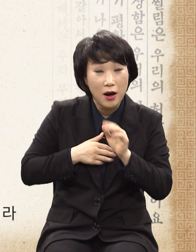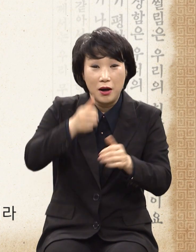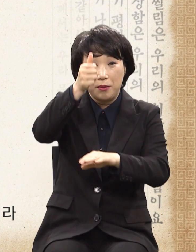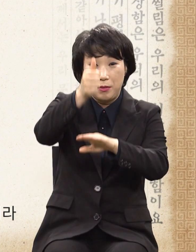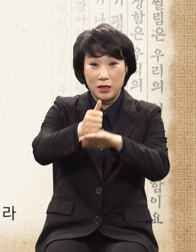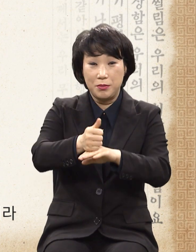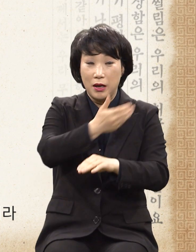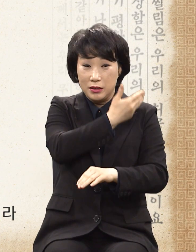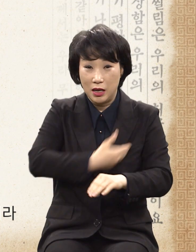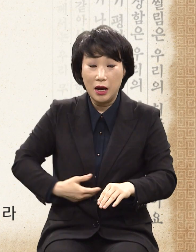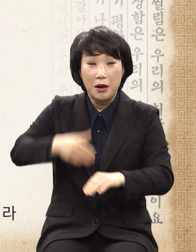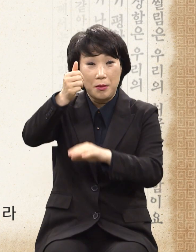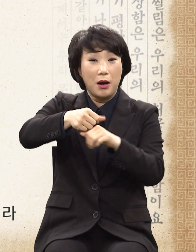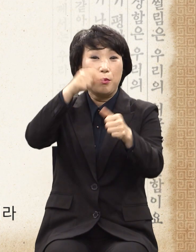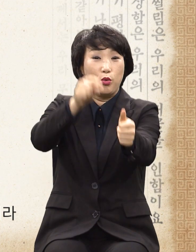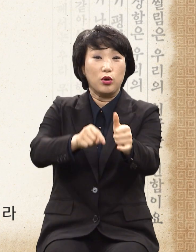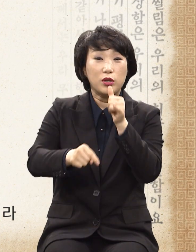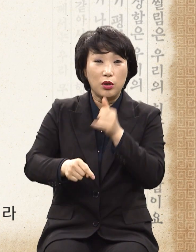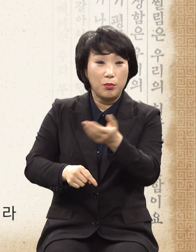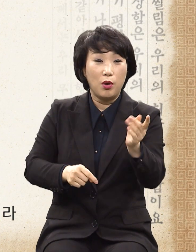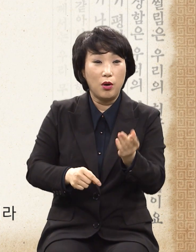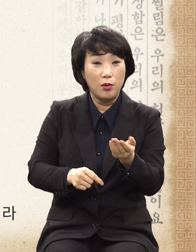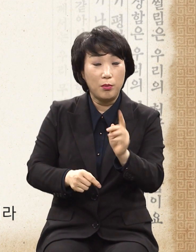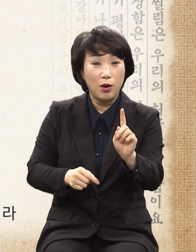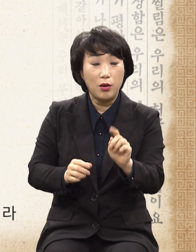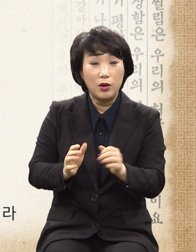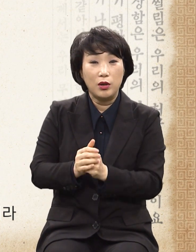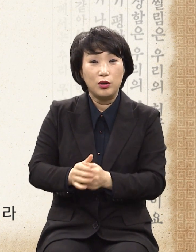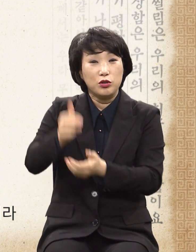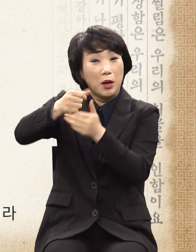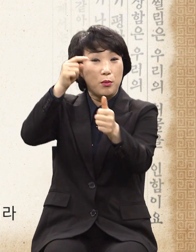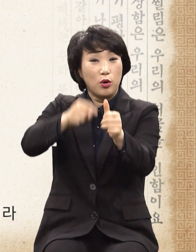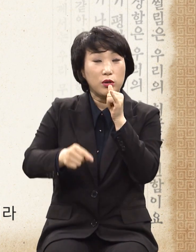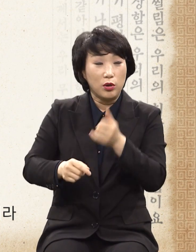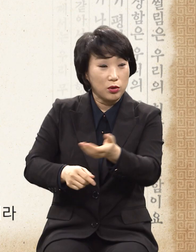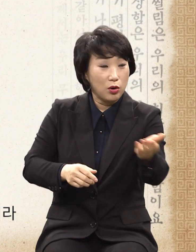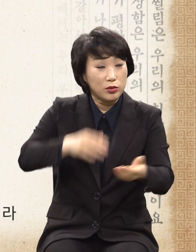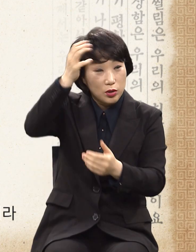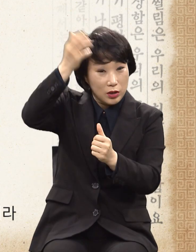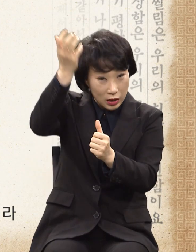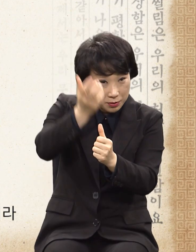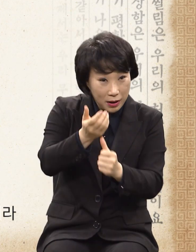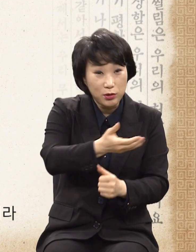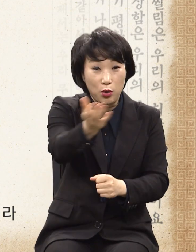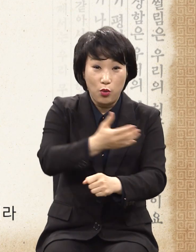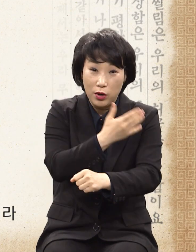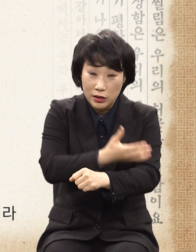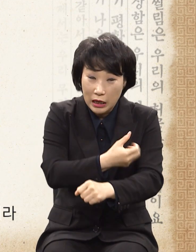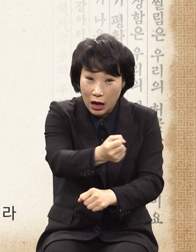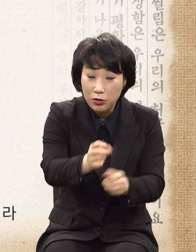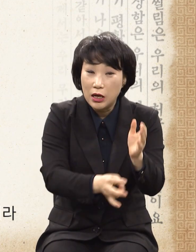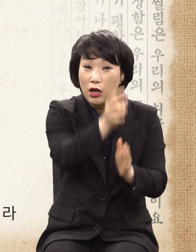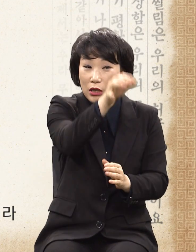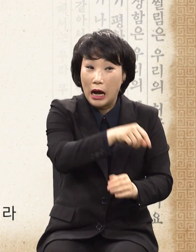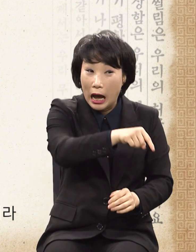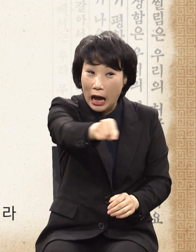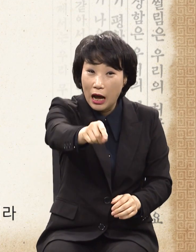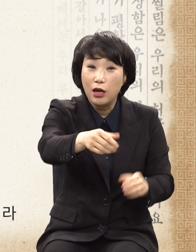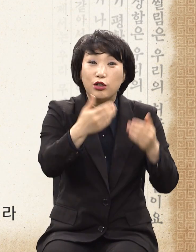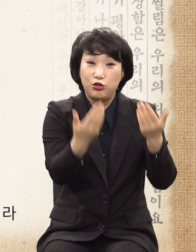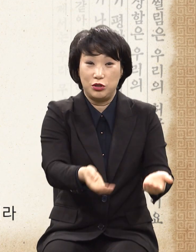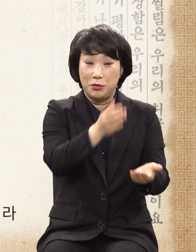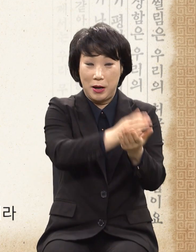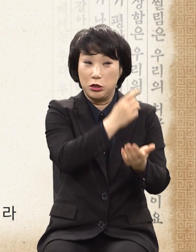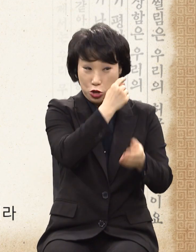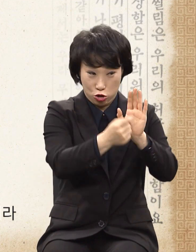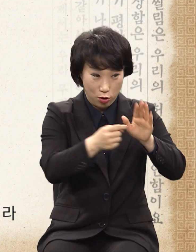제자들에게 최후의 명령이 성령이 임하시면 권능을 받고 예루살렘에서도 쉬지 말고